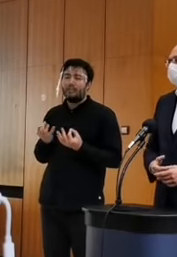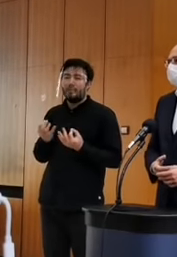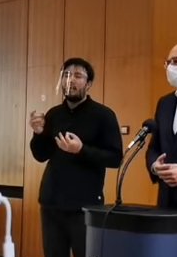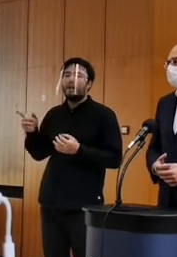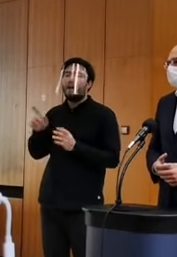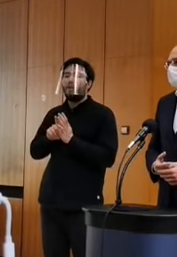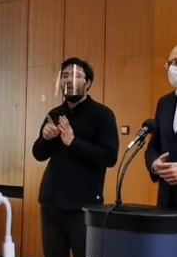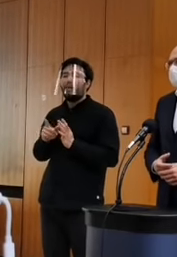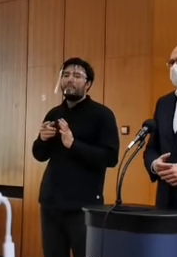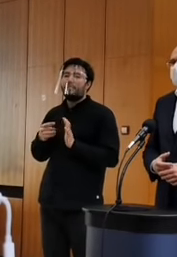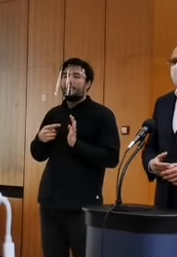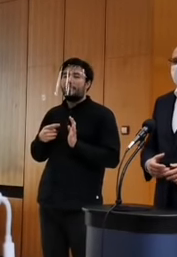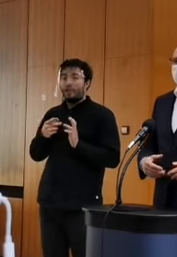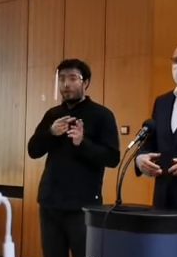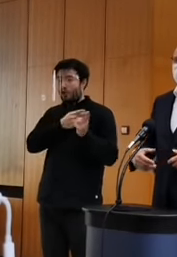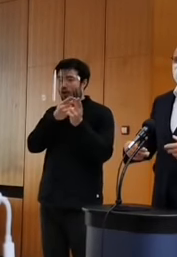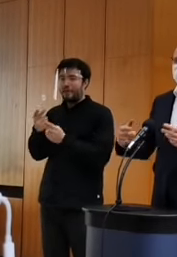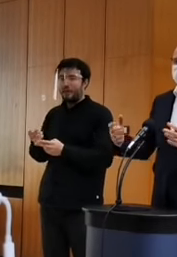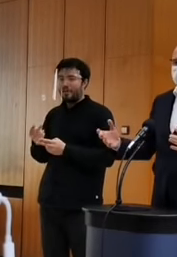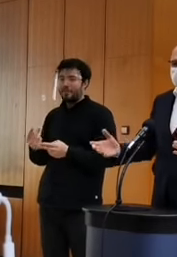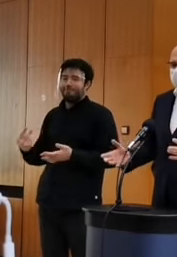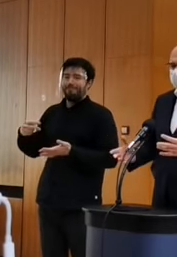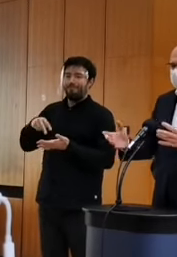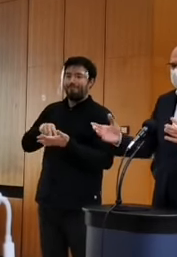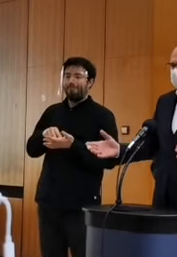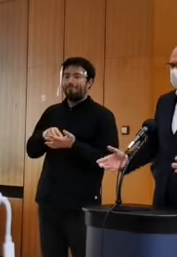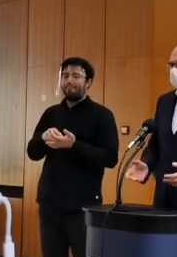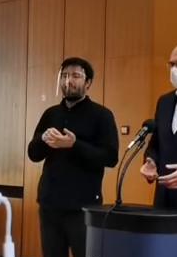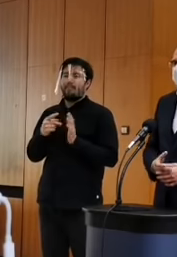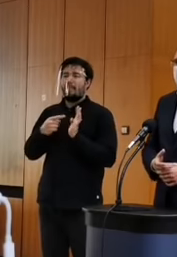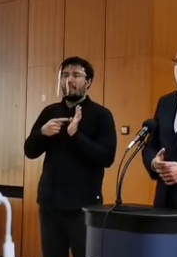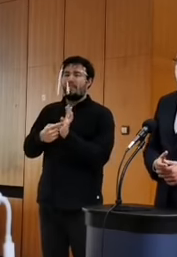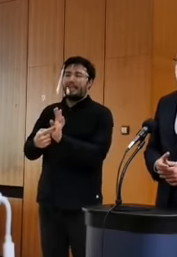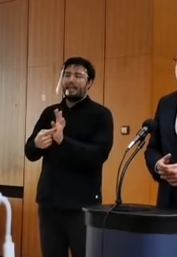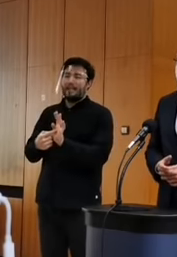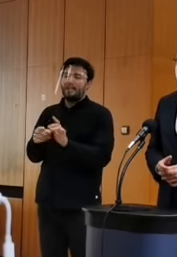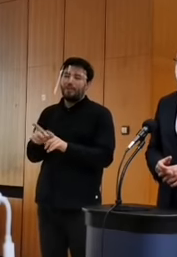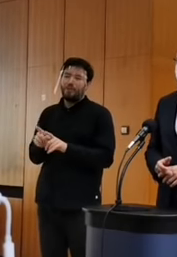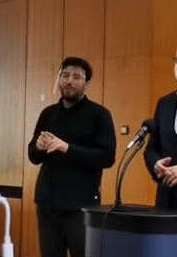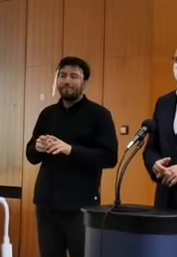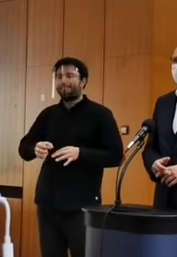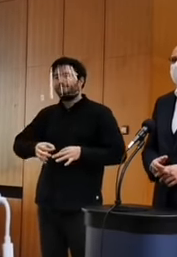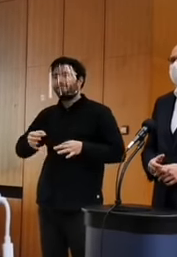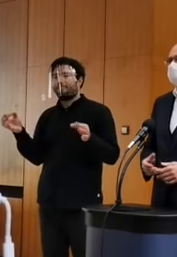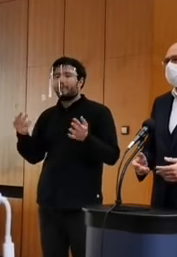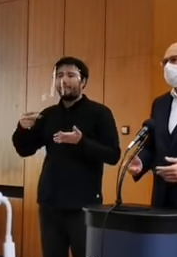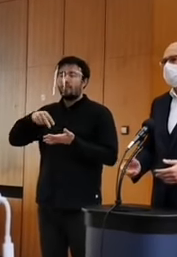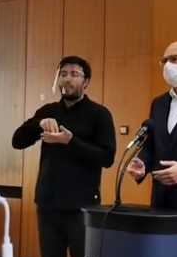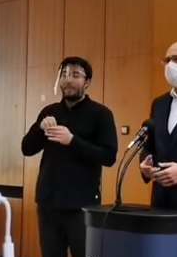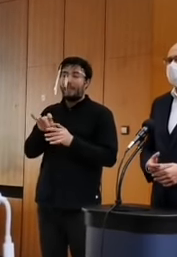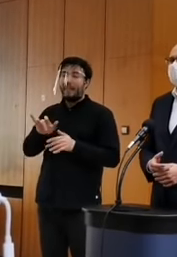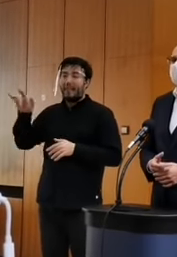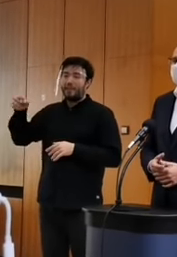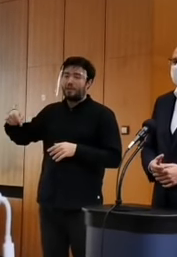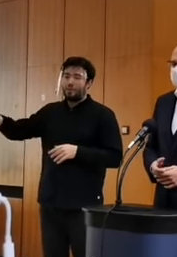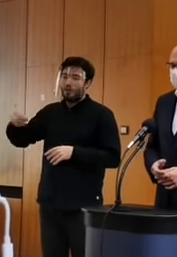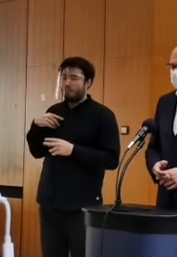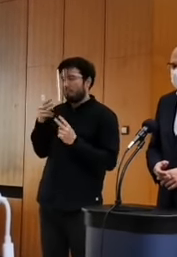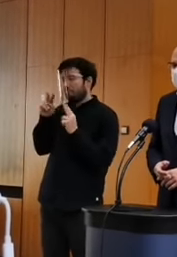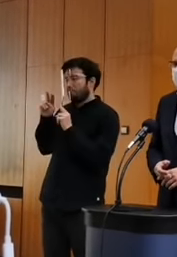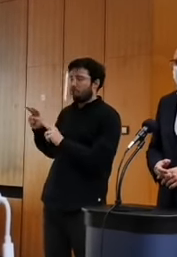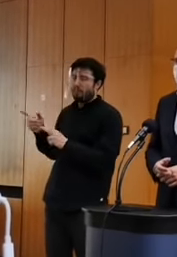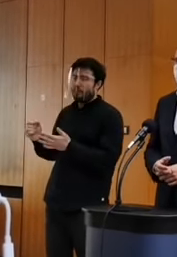dovozu, takéto okázalé vystupovanie na letisku. Bolo to z nášho pohľadu zbytočné,